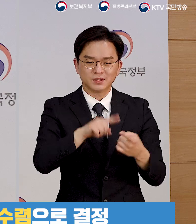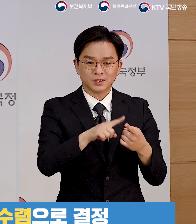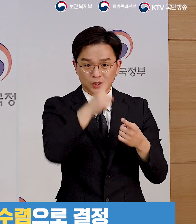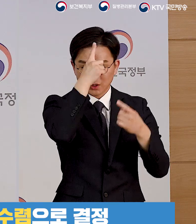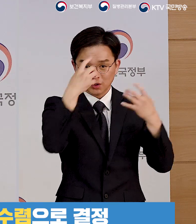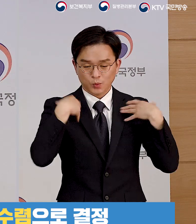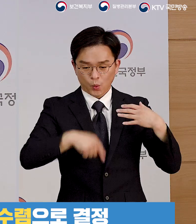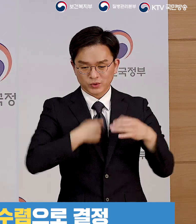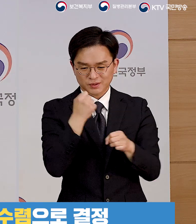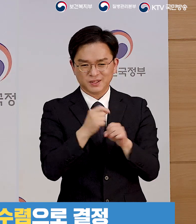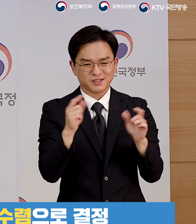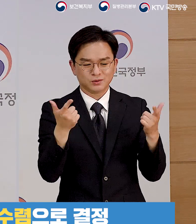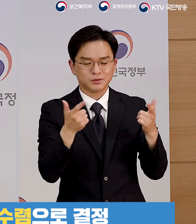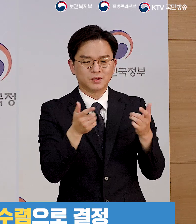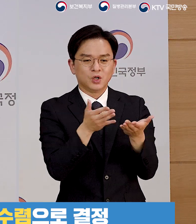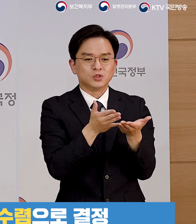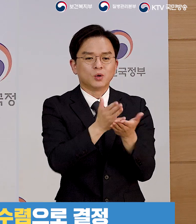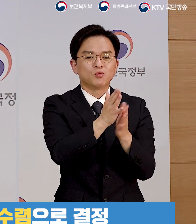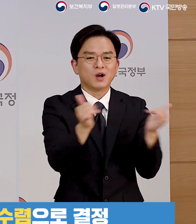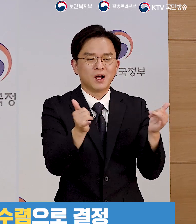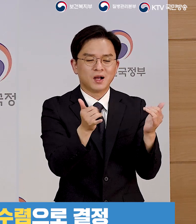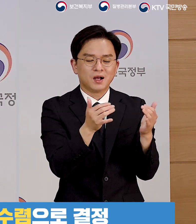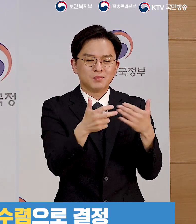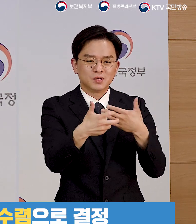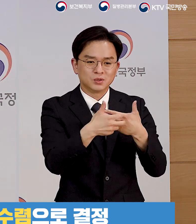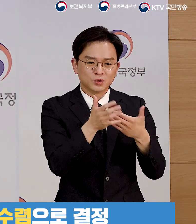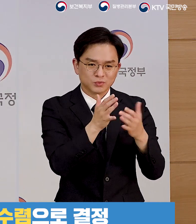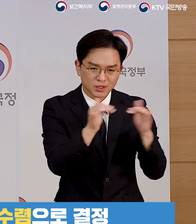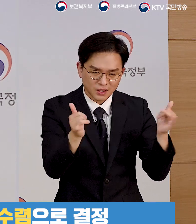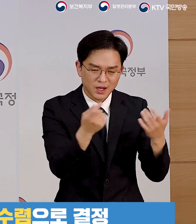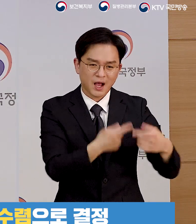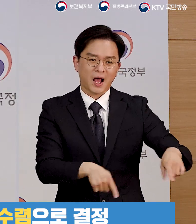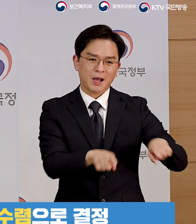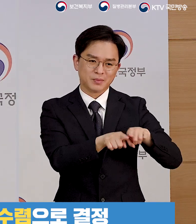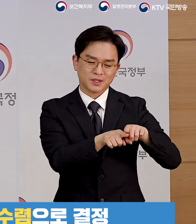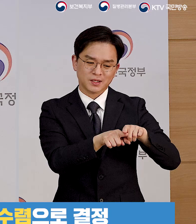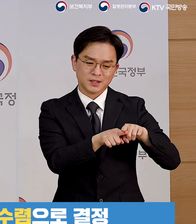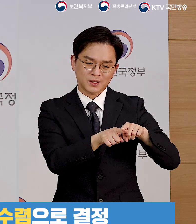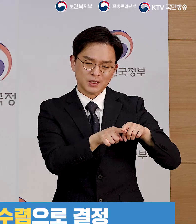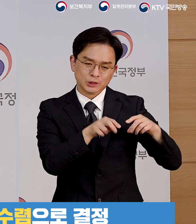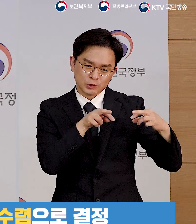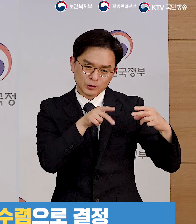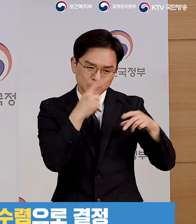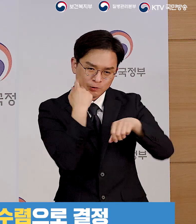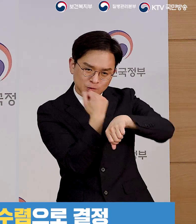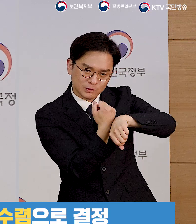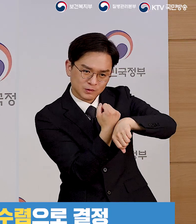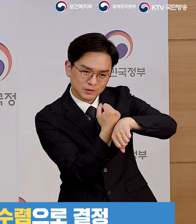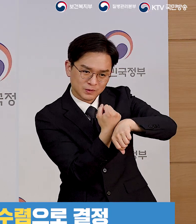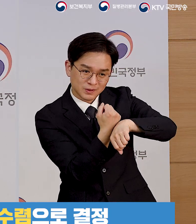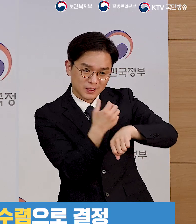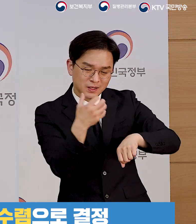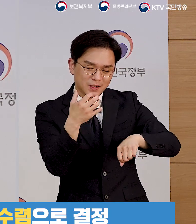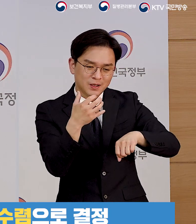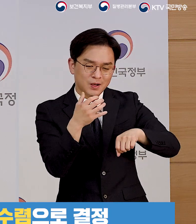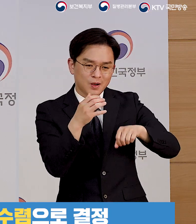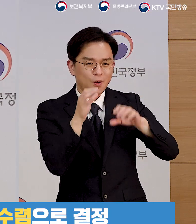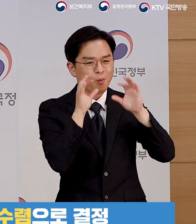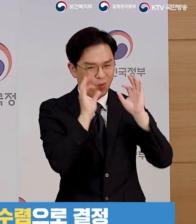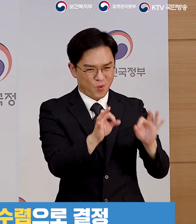각계각층의 의견을 충분히 수렴하고 또 방역당국도 그 수렴 과정에서 적극적으로 참여해서 결정을 내릴